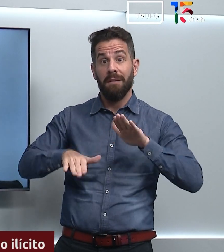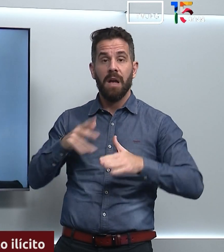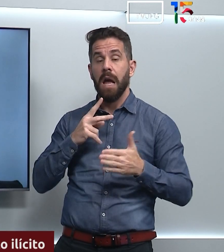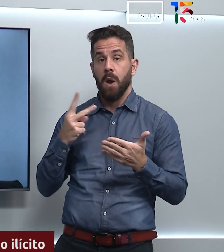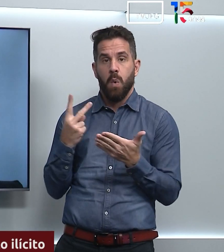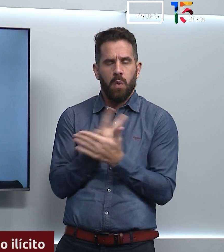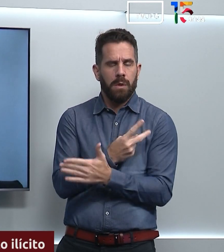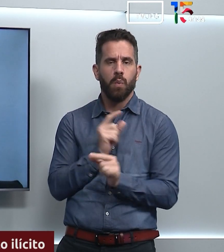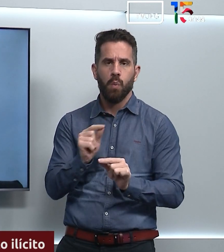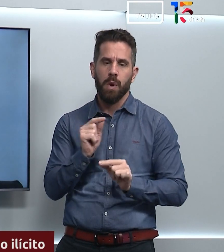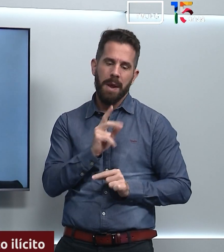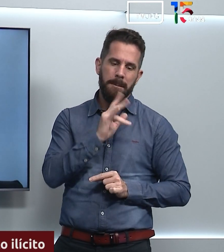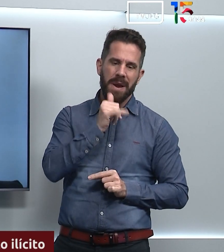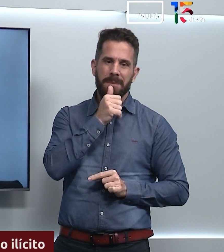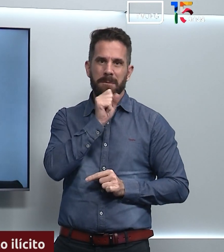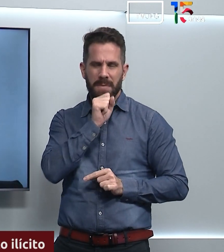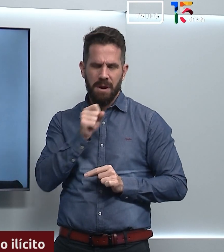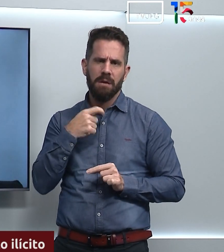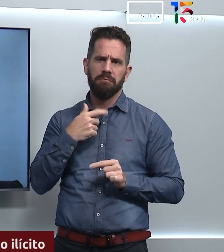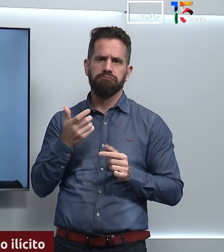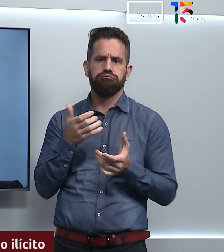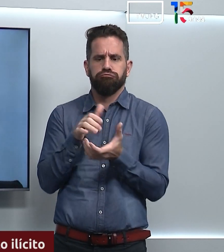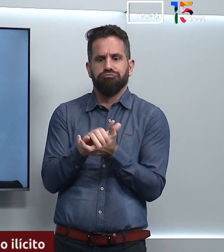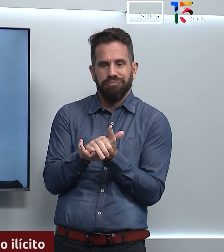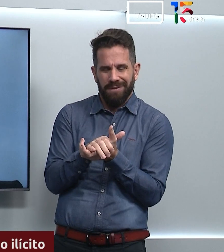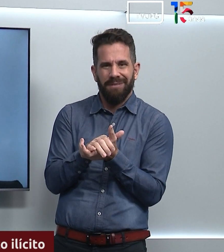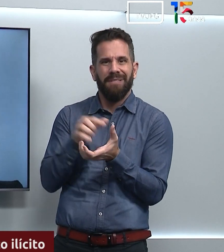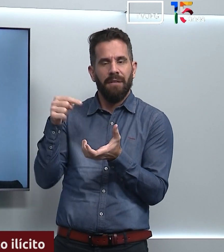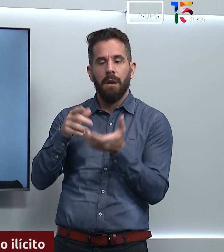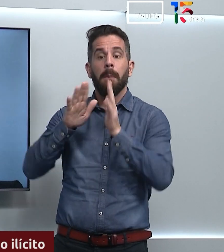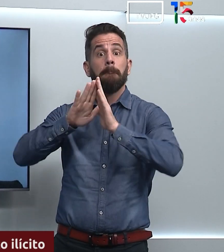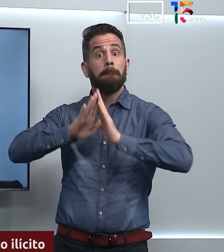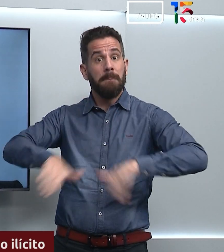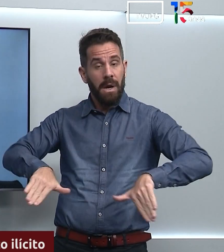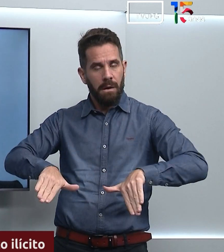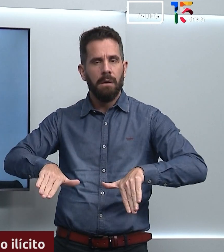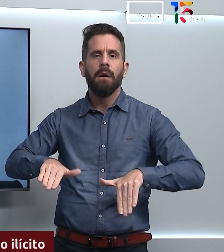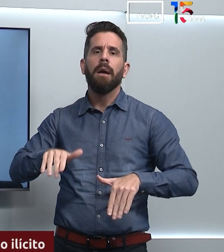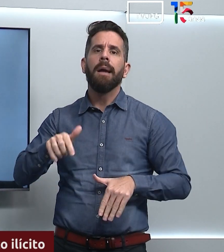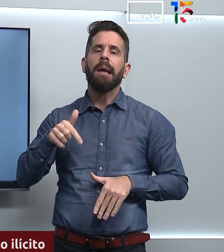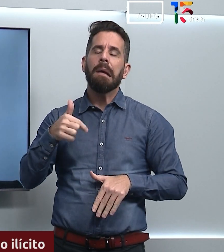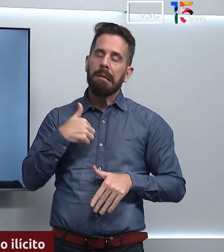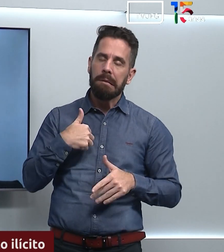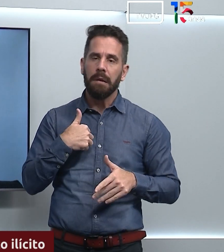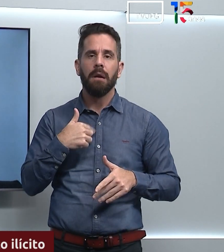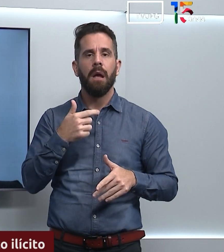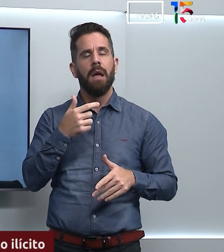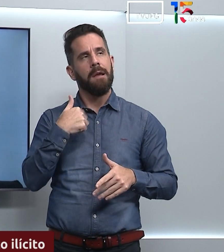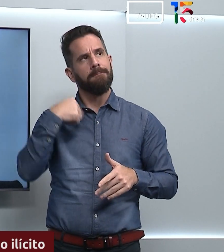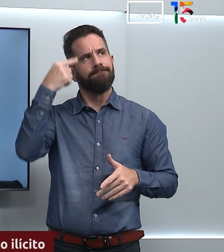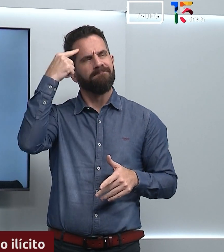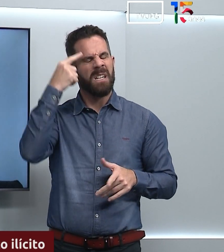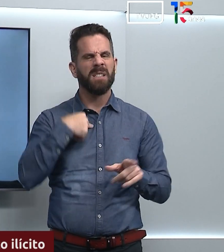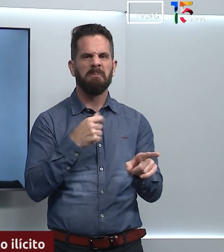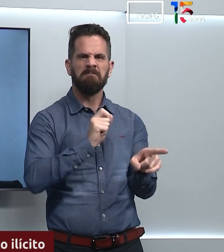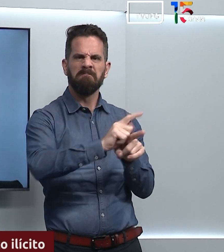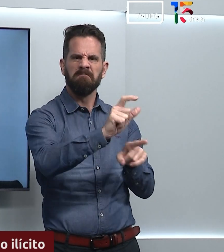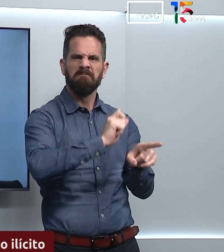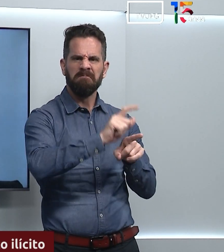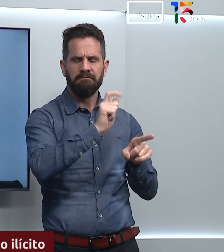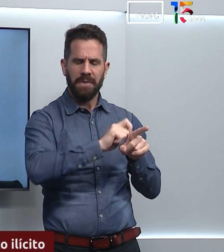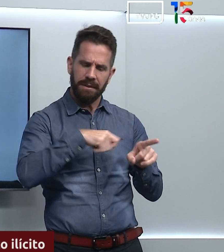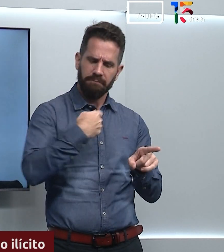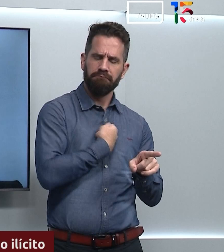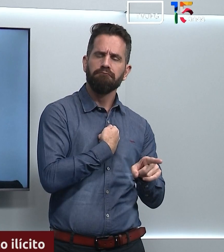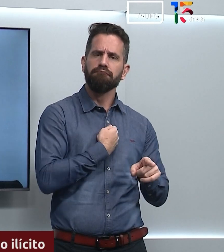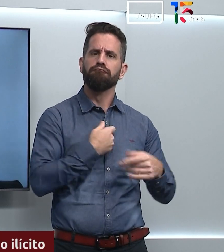geralmente os pais acreditam que pagando pensão alimentícia, eles estão cumprindo o seu papel. Mas não. O